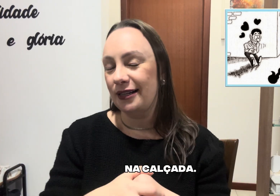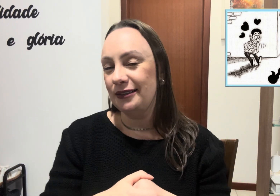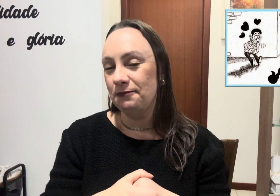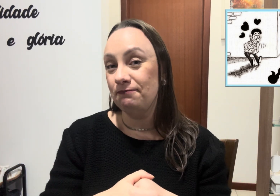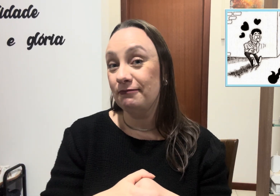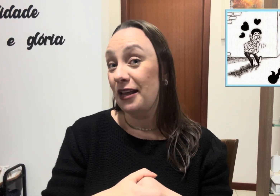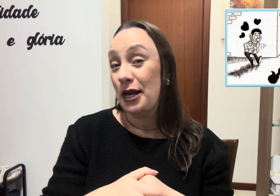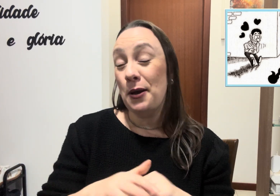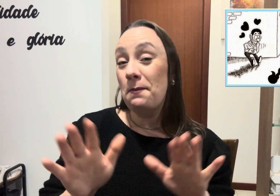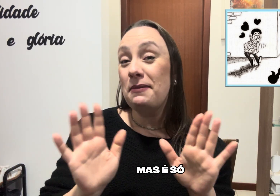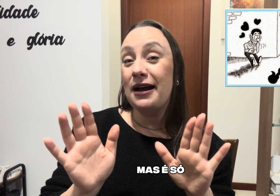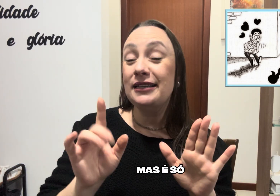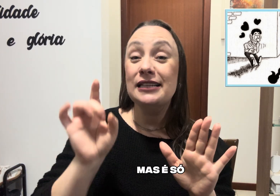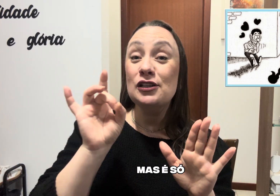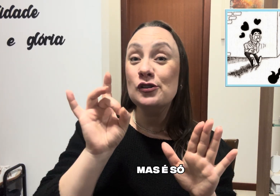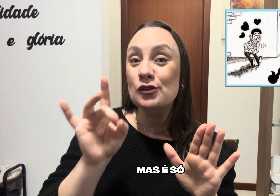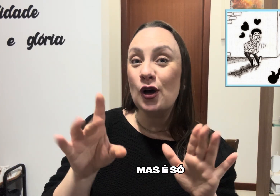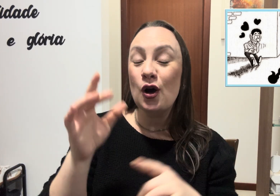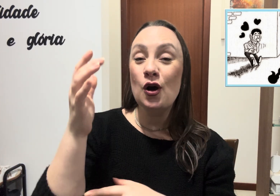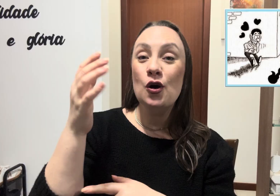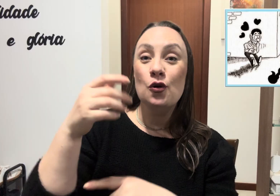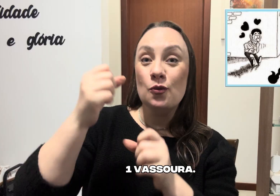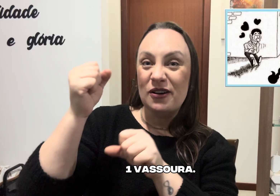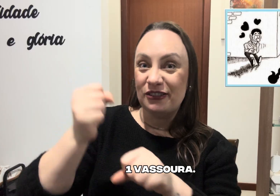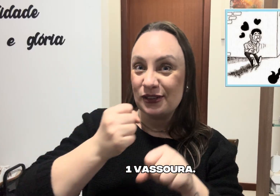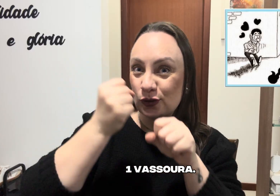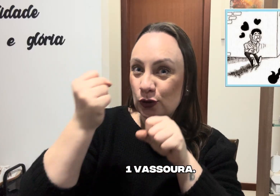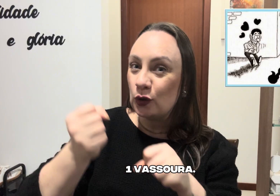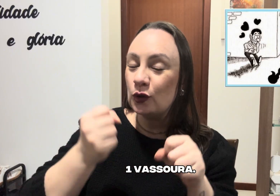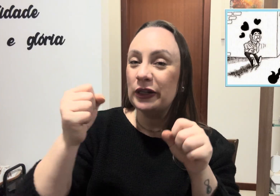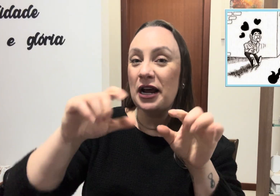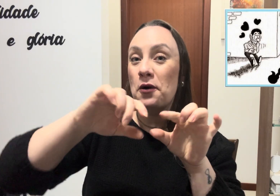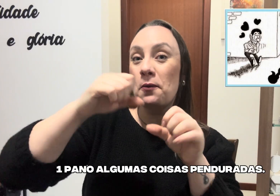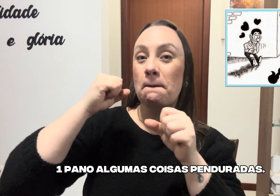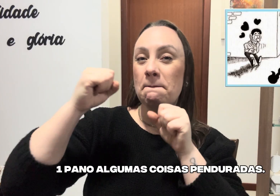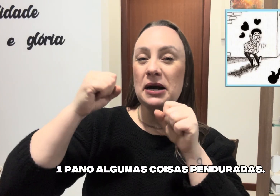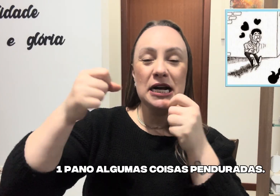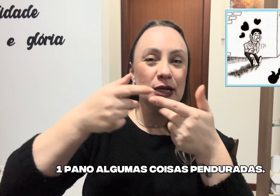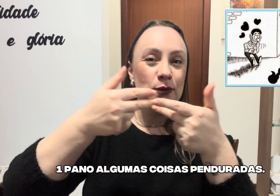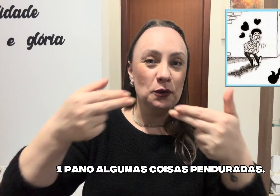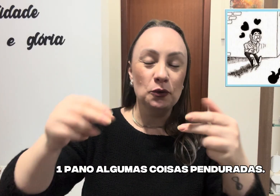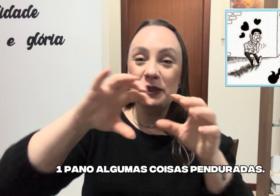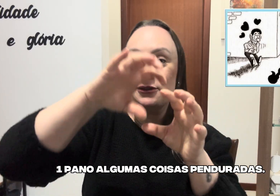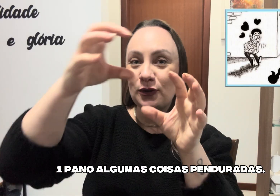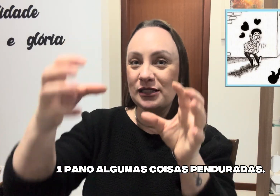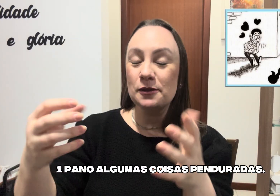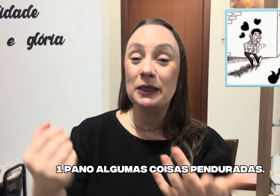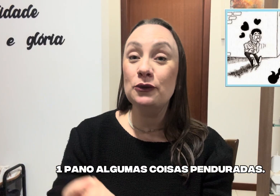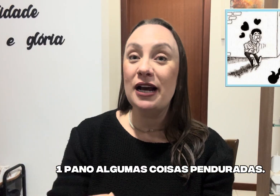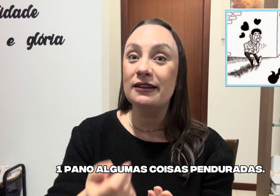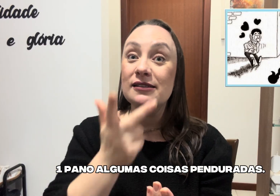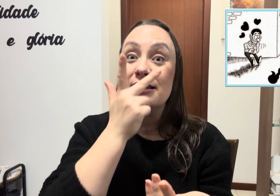calçada. Mas é só uma vassoura, um pano, algumas coisas penduradas